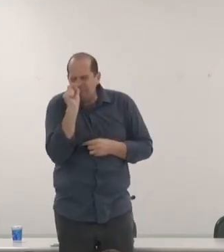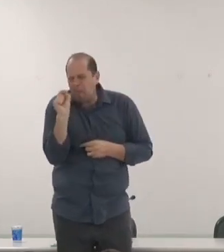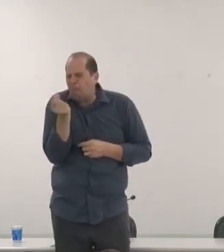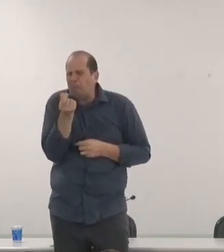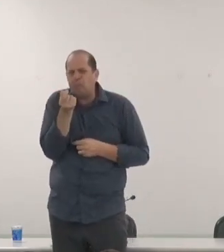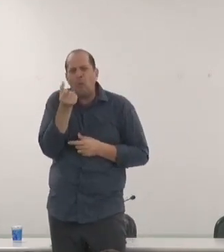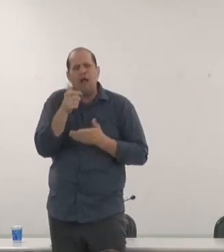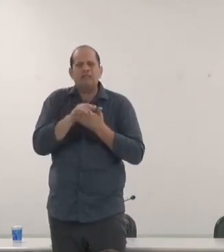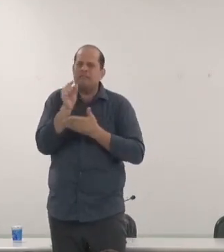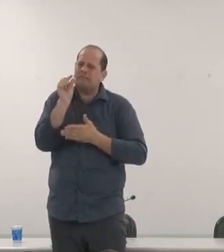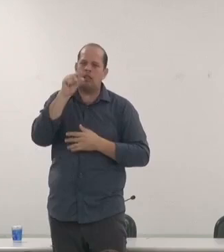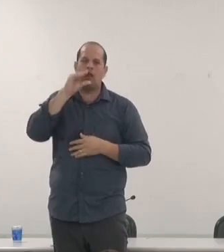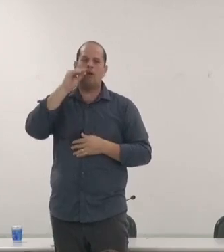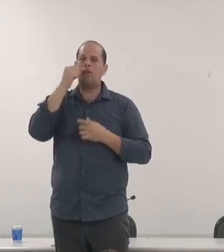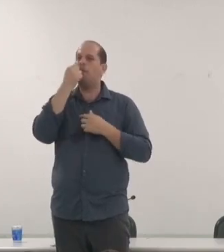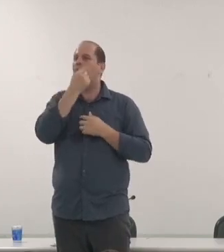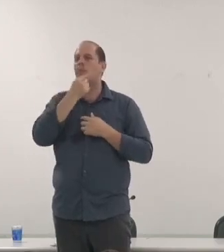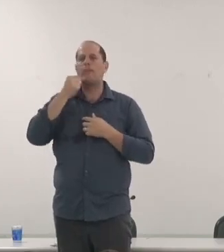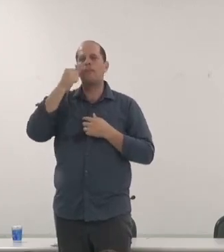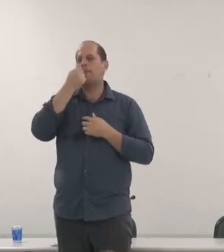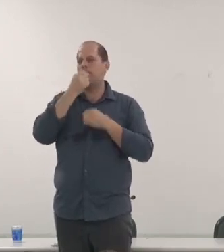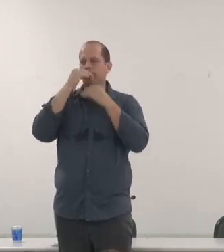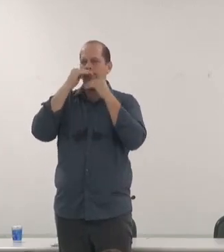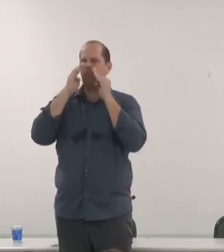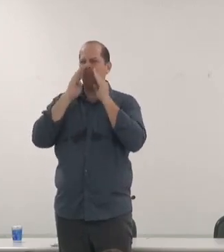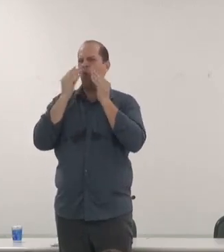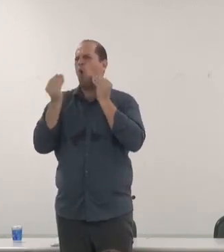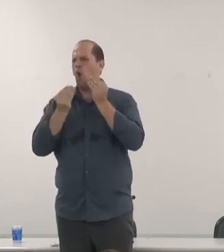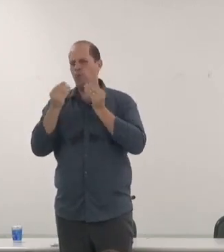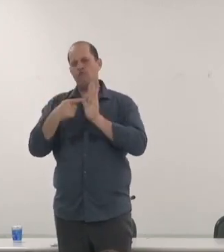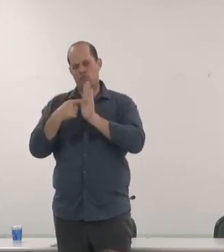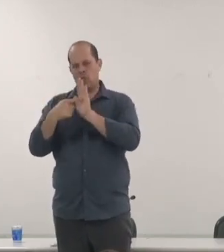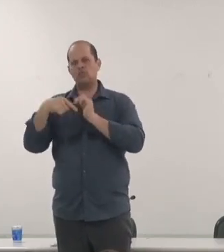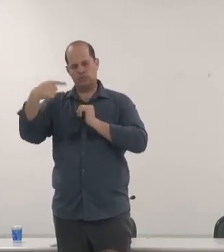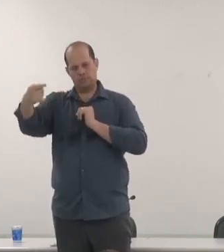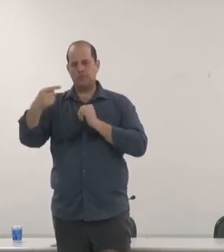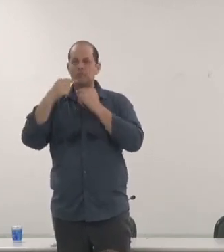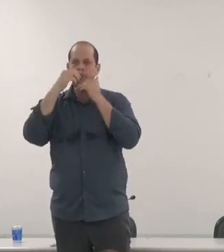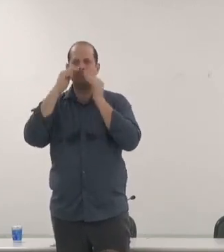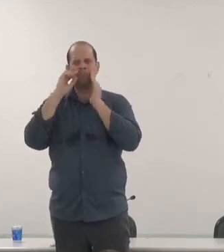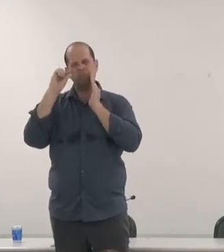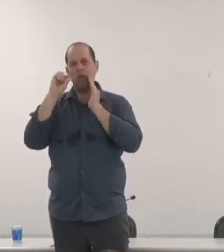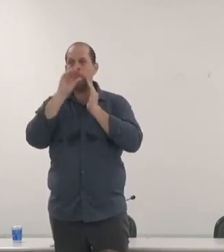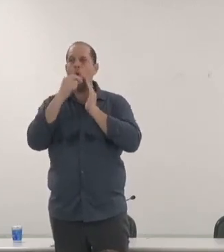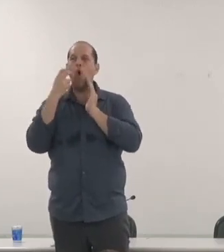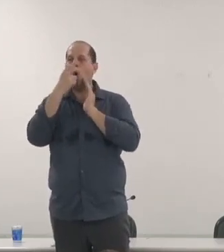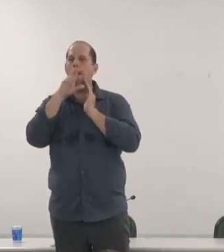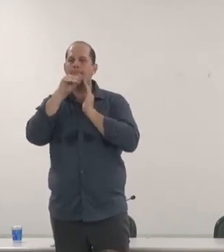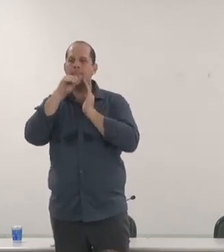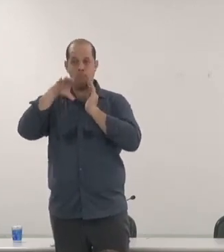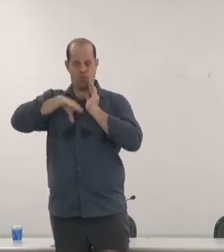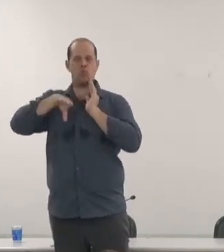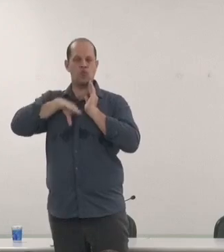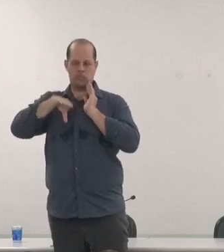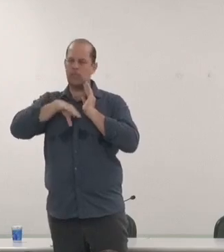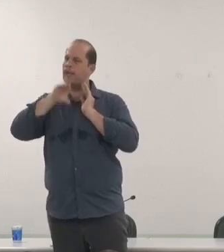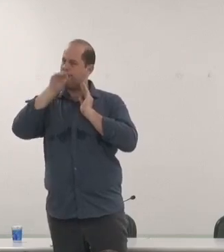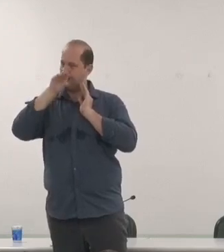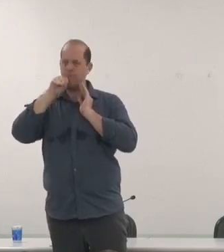que advêm de outras línguas sinalizadas. Tem modalidade de língua falada, existe, mas é pouco, é a menor quantidade